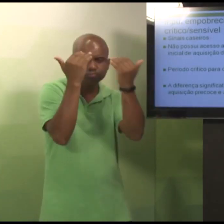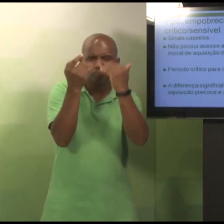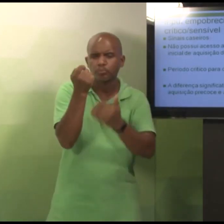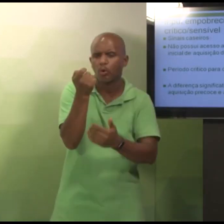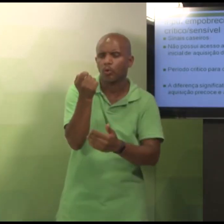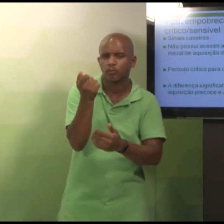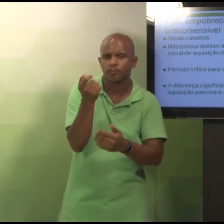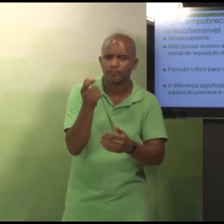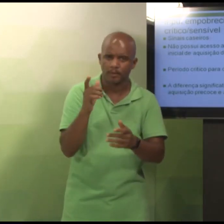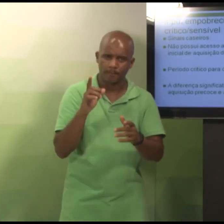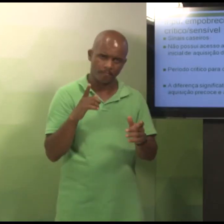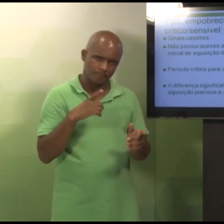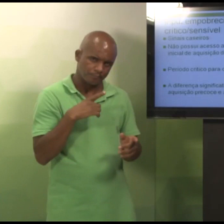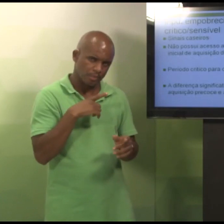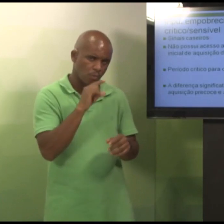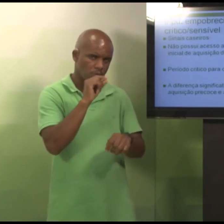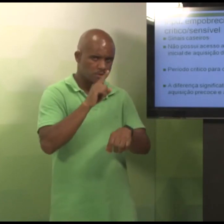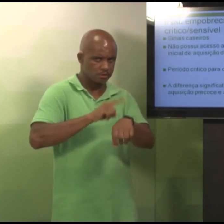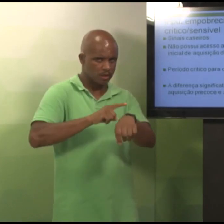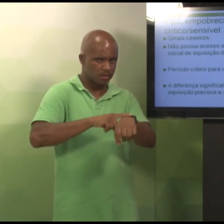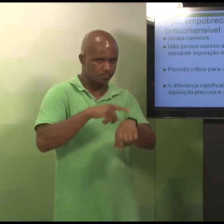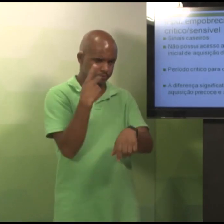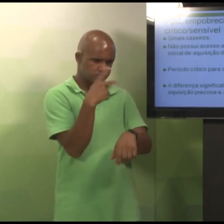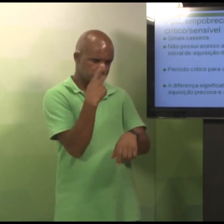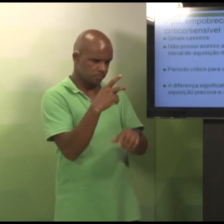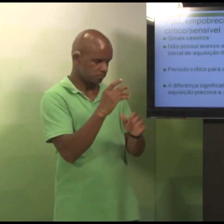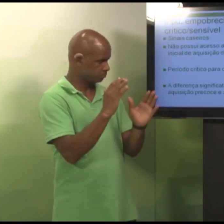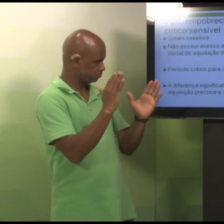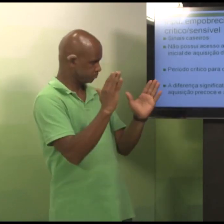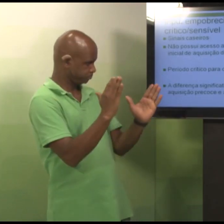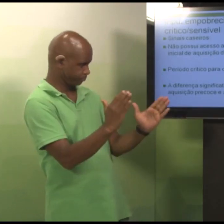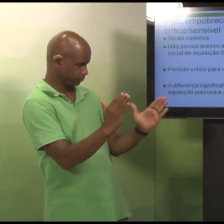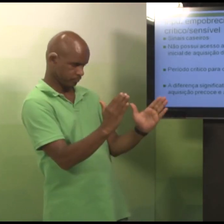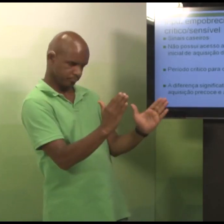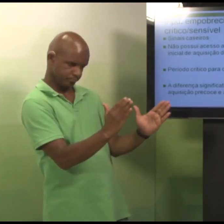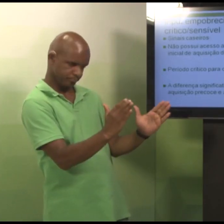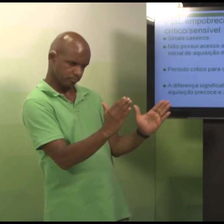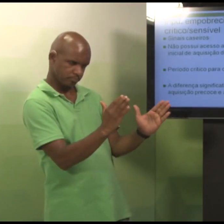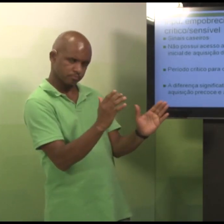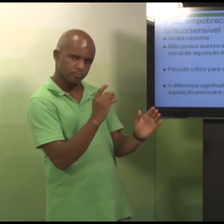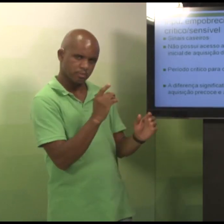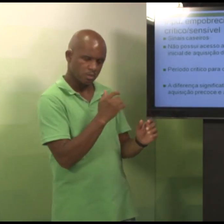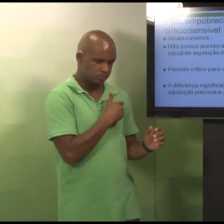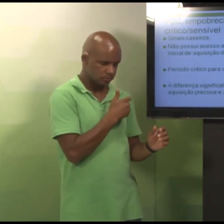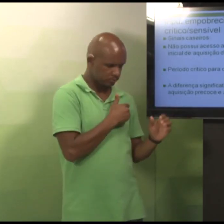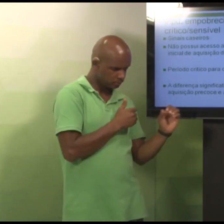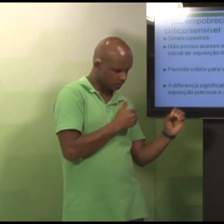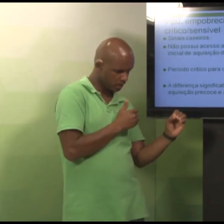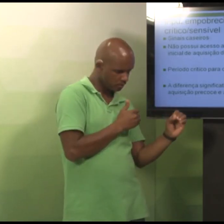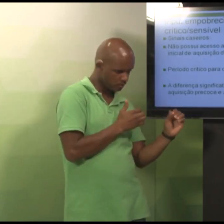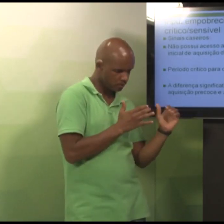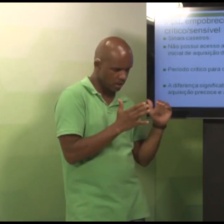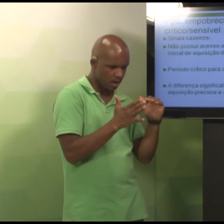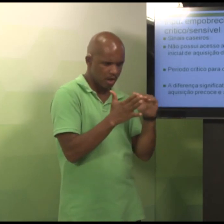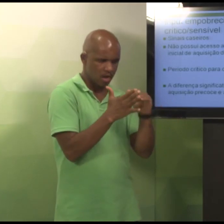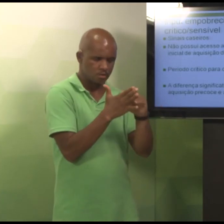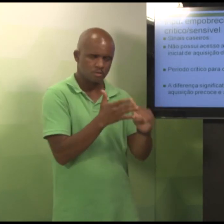de inputs, são poucos inputs, há o empobrecimento. Nesse período, de